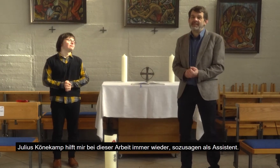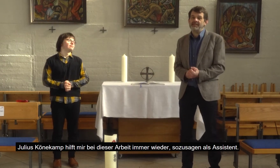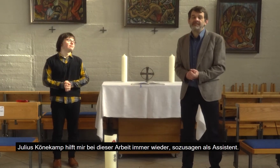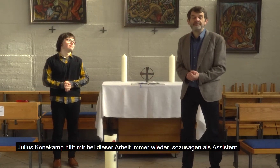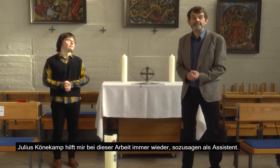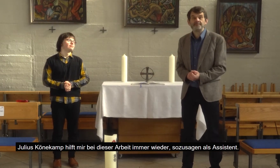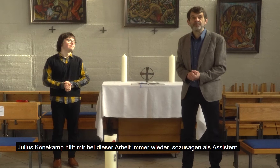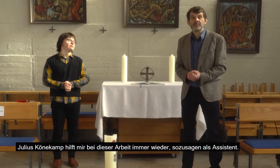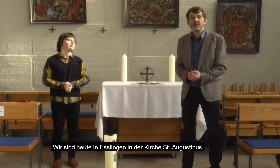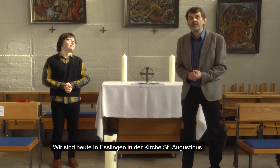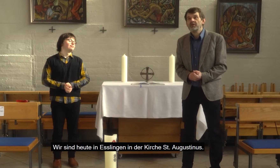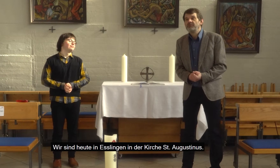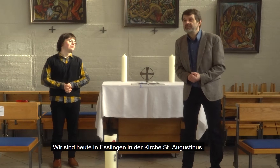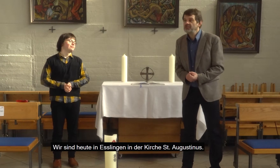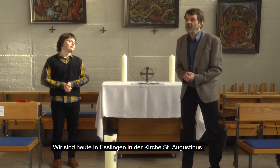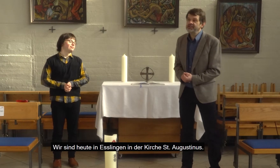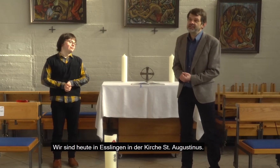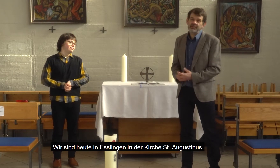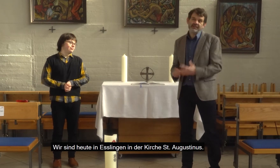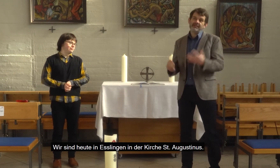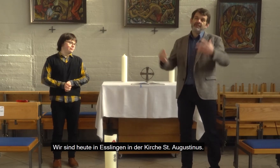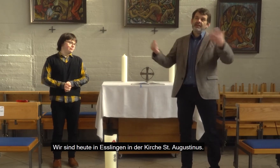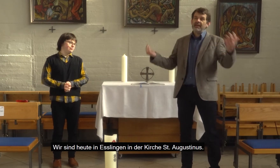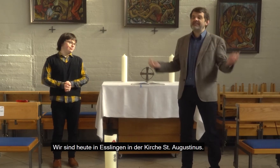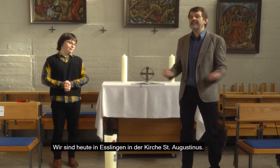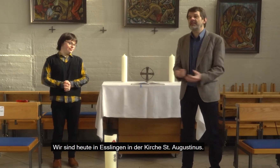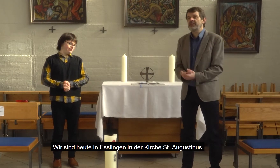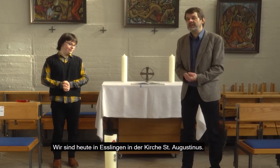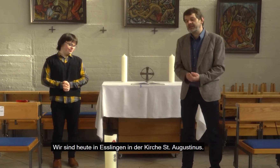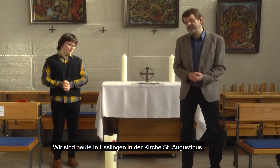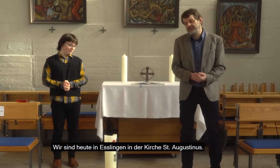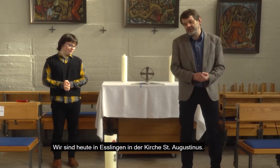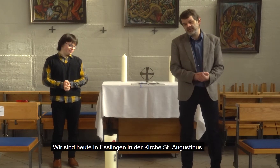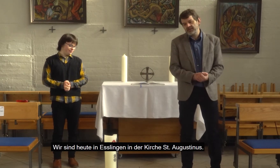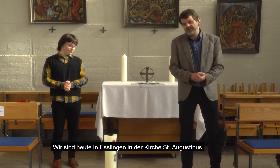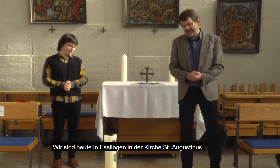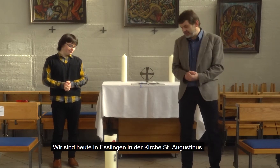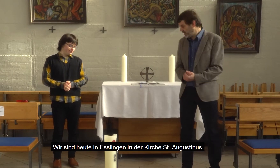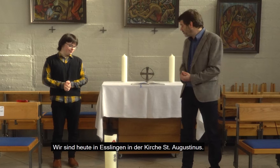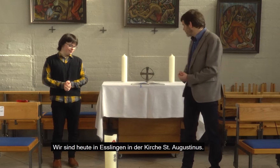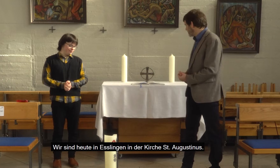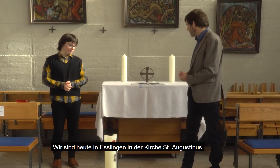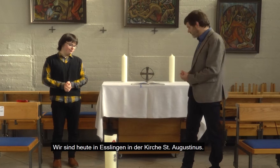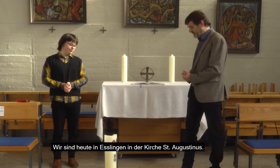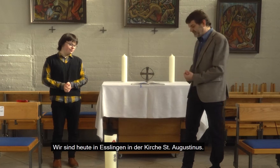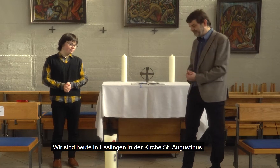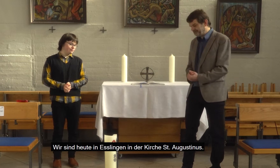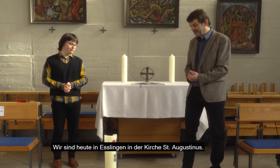Assistent. Wir sind heute in Esslingen in der Kirche St. Augustinus.